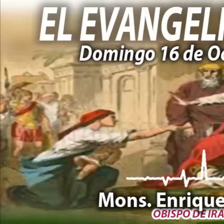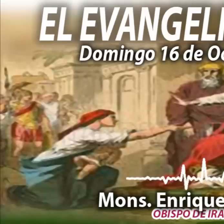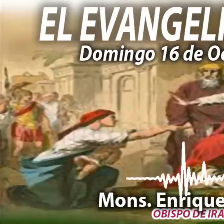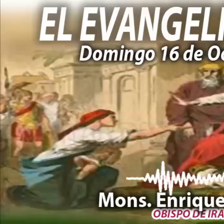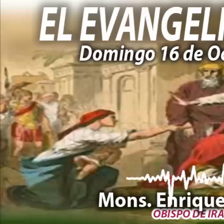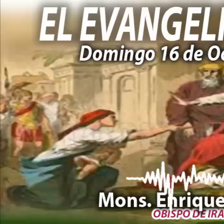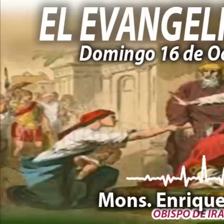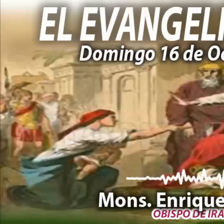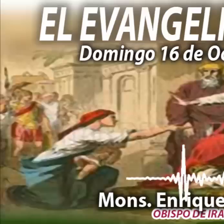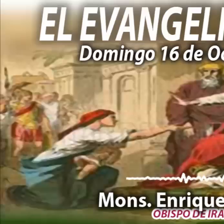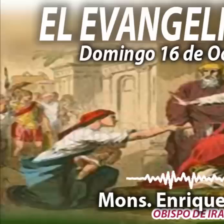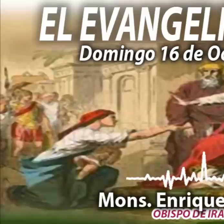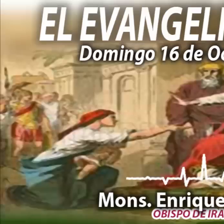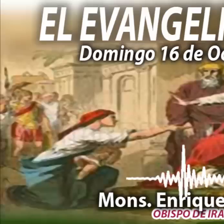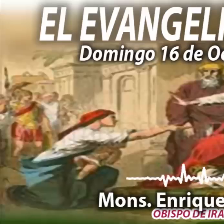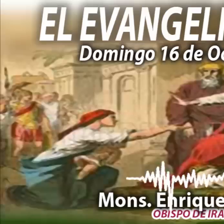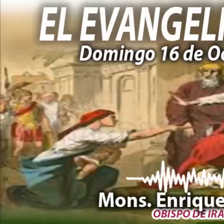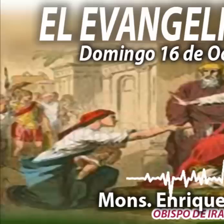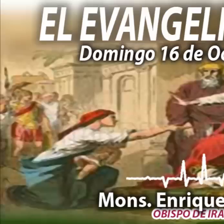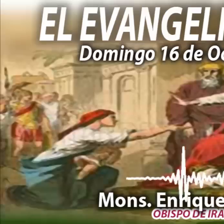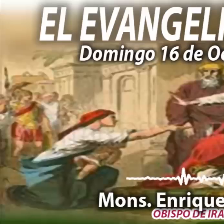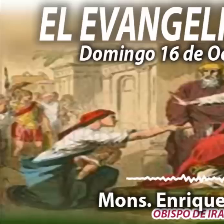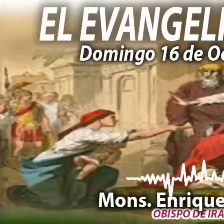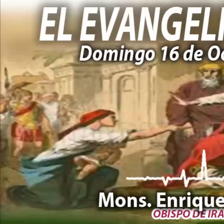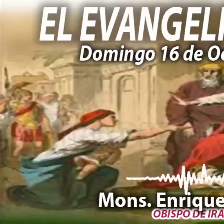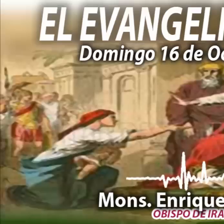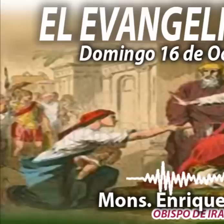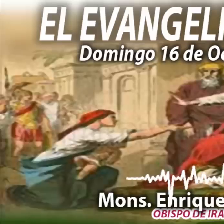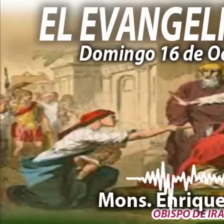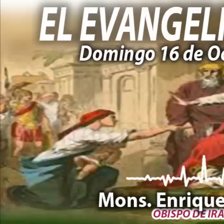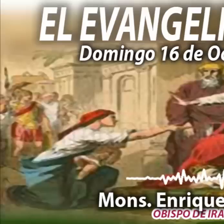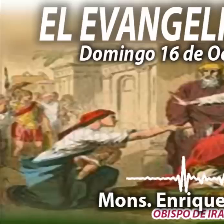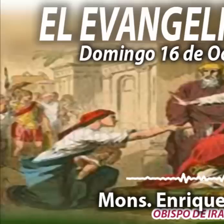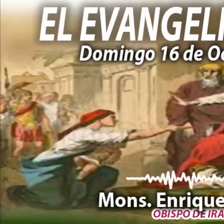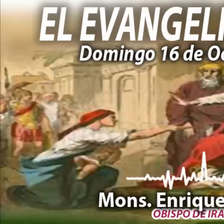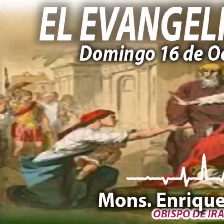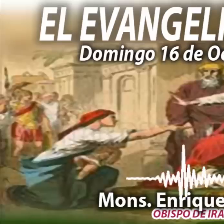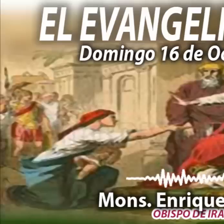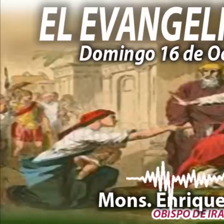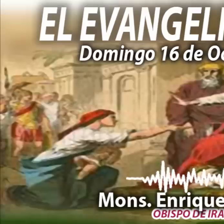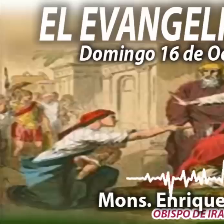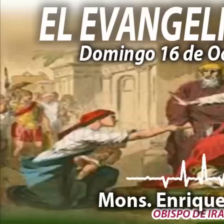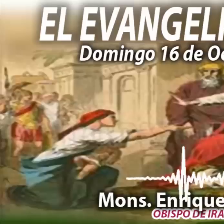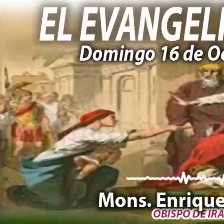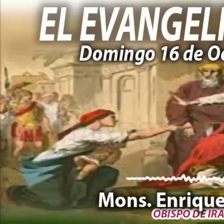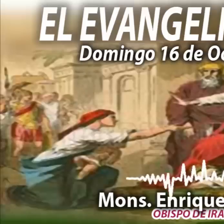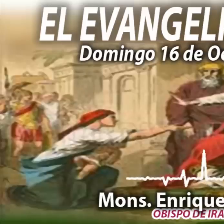Dispuso Dios en su sabiduría revelarse a sí mismo y dar a conocer el misterio de su voluntad.